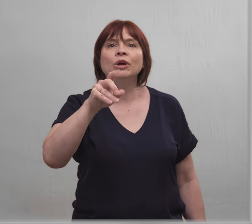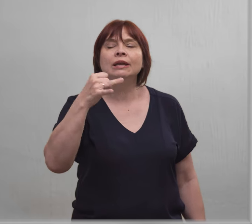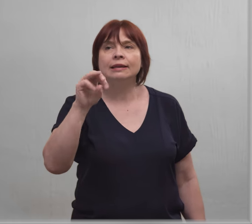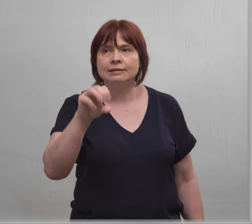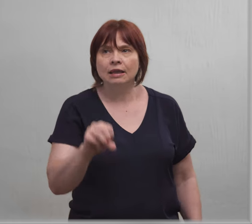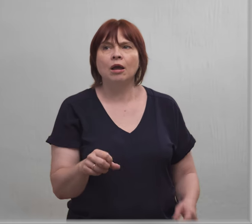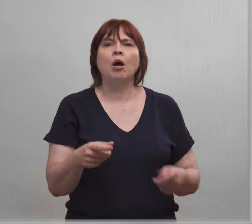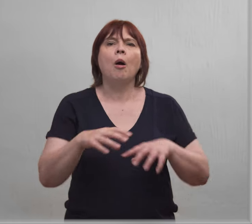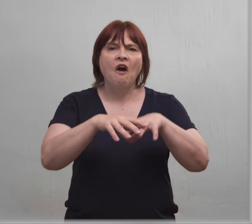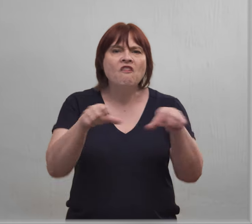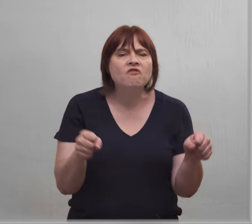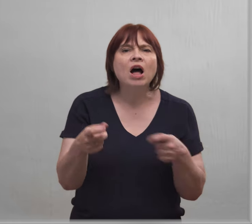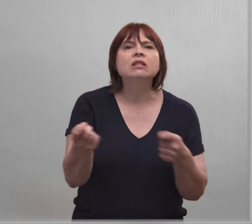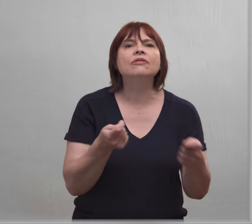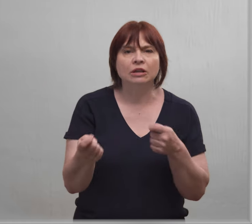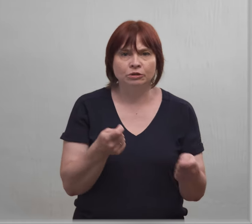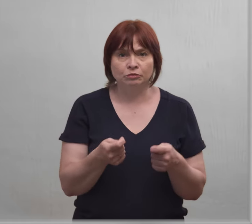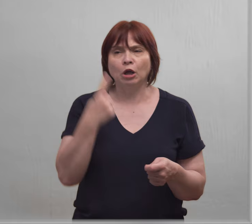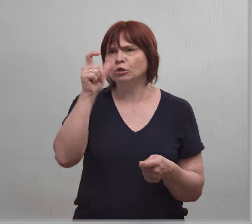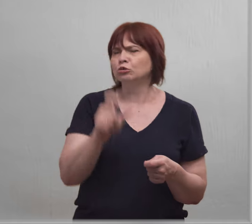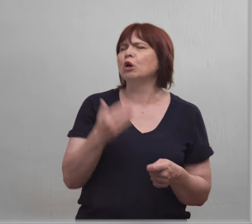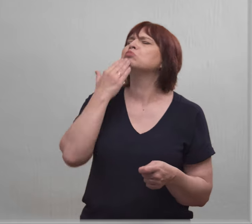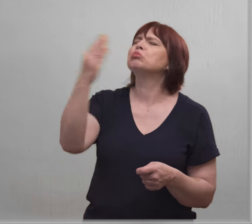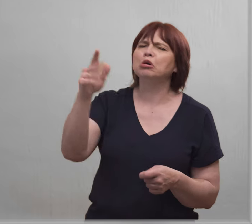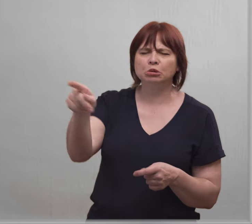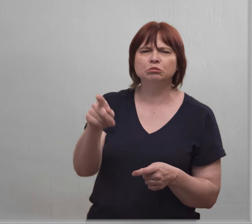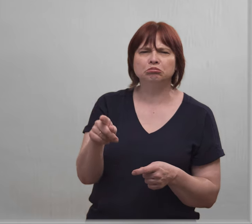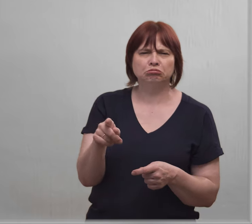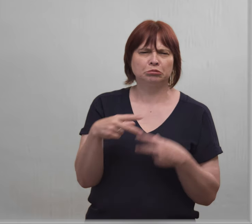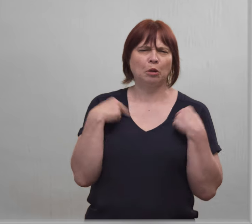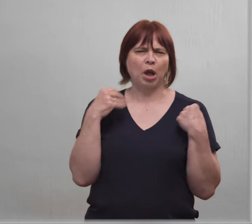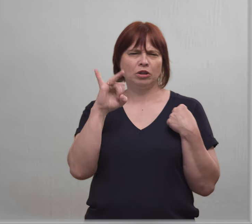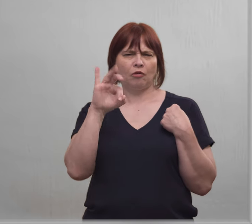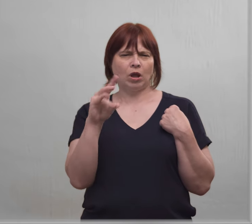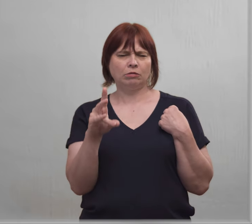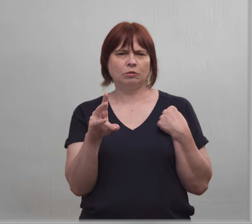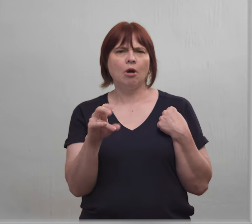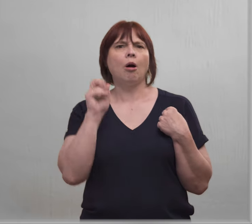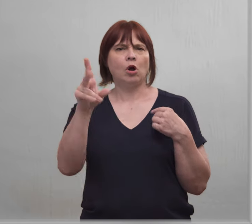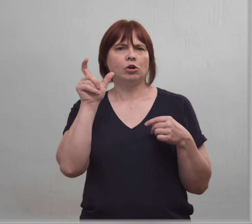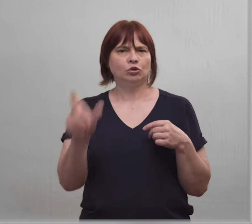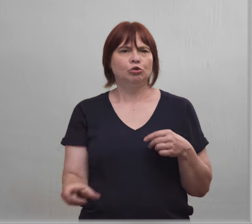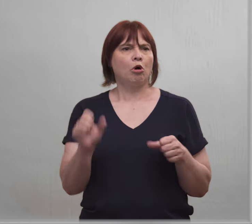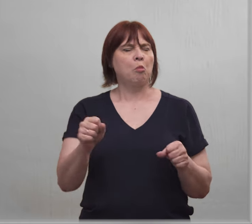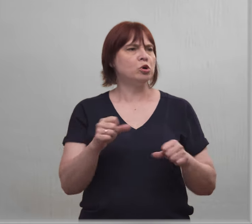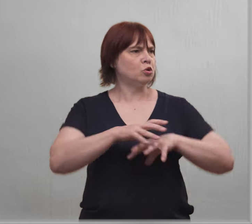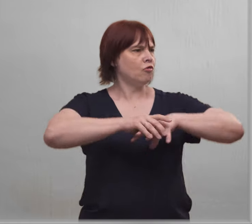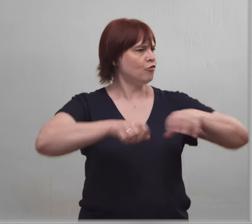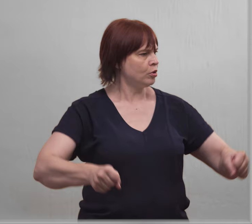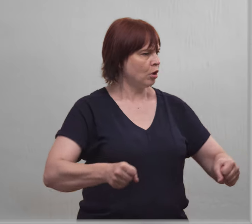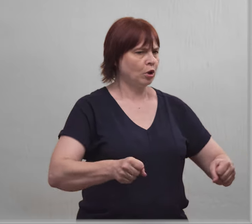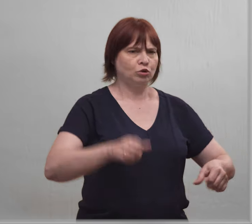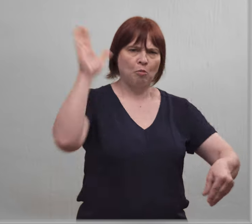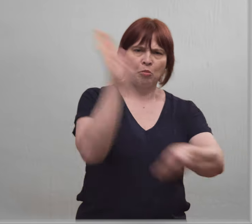один человек здесь присутствующих задал через Инстаграм вопрос. Пастор Иван, каким образом человек мог владычествовать над